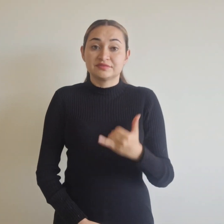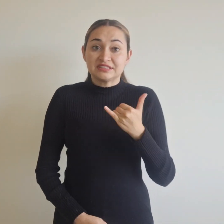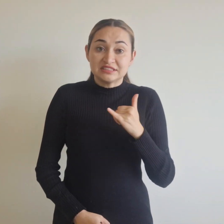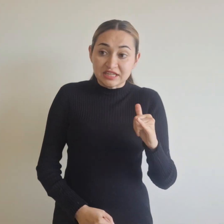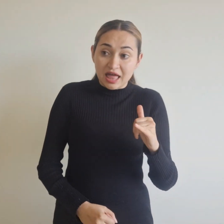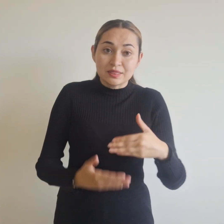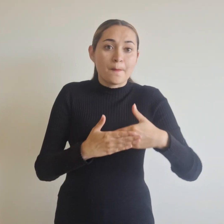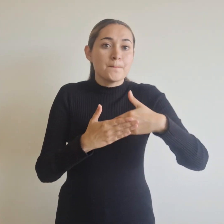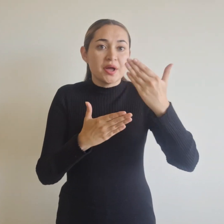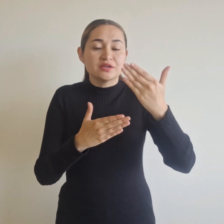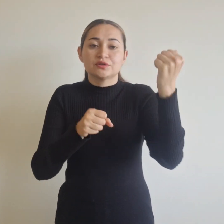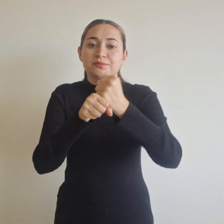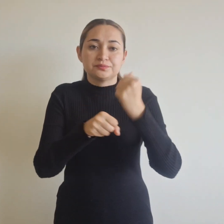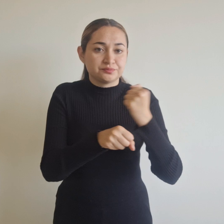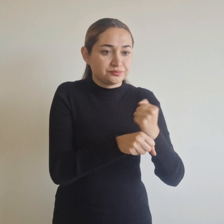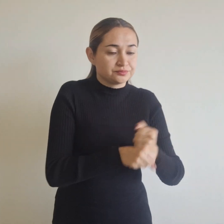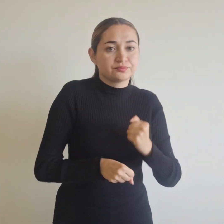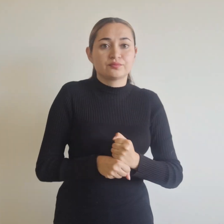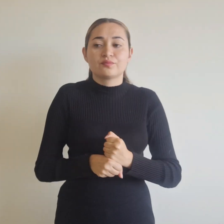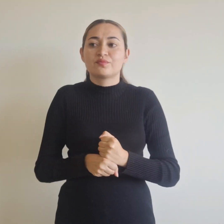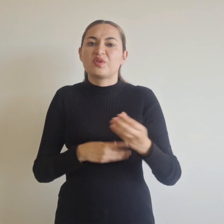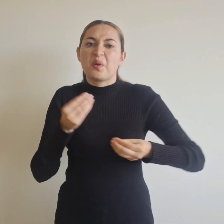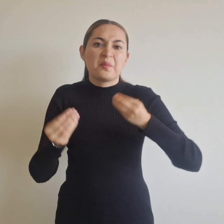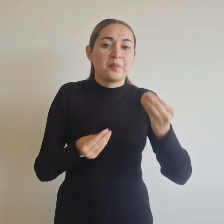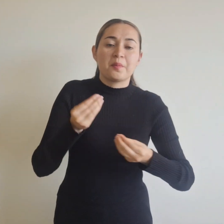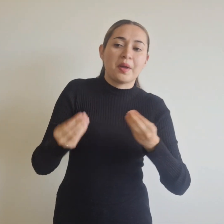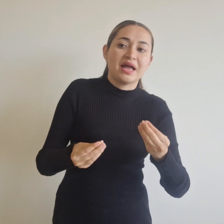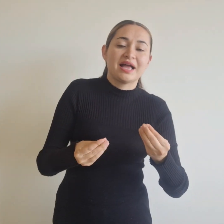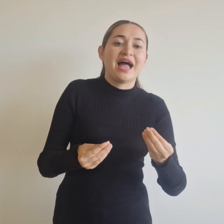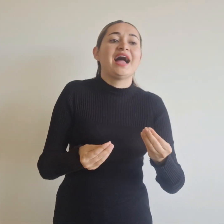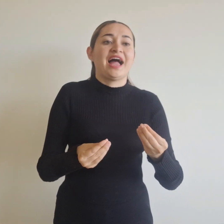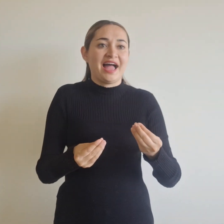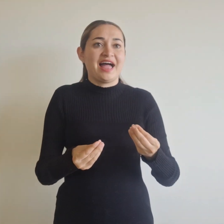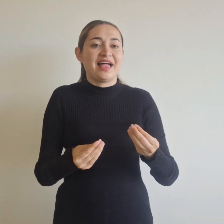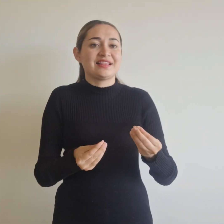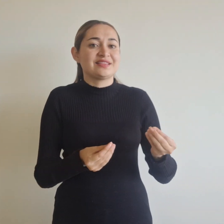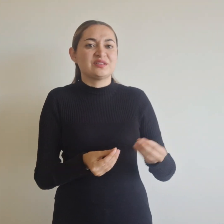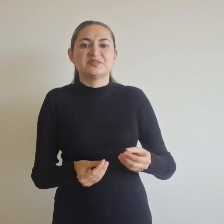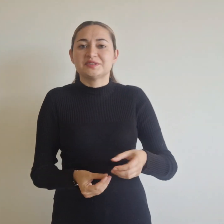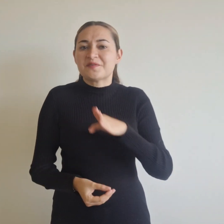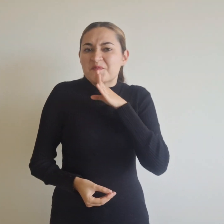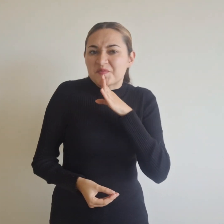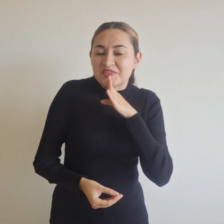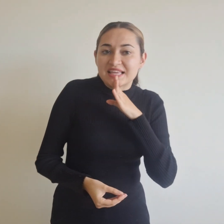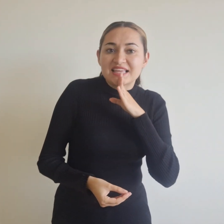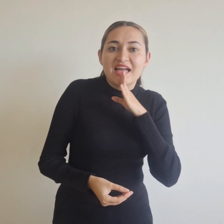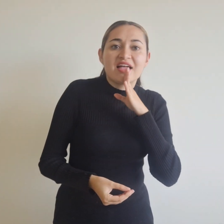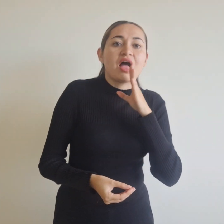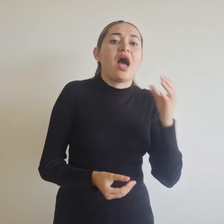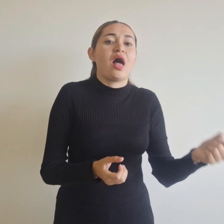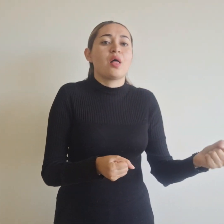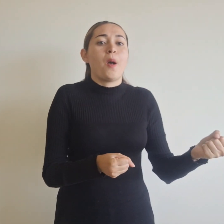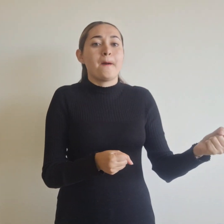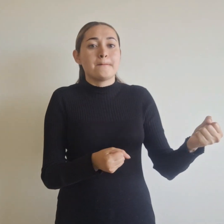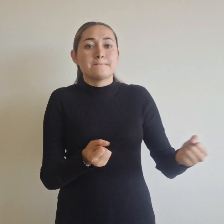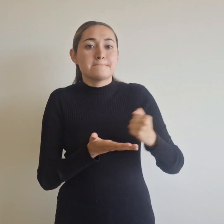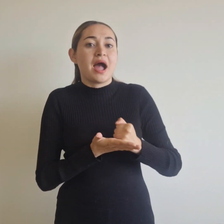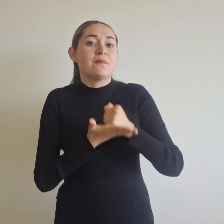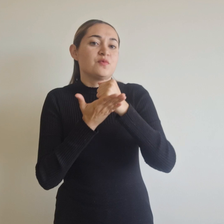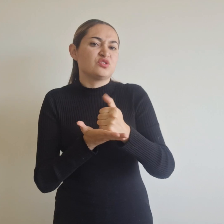ejercicio de sus funciones, realiza las primeras posesiones de quienes integrarán su gabinete municipal. Al término